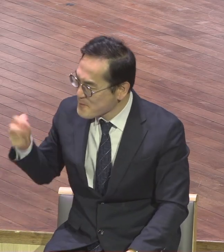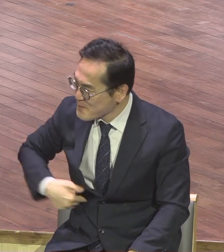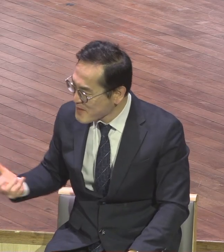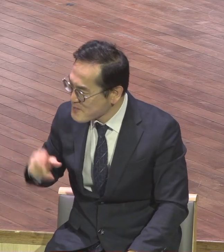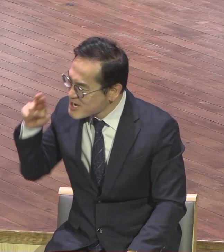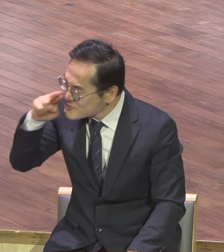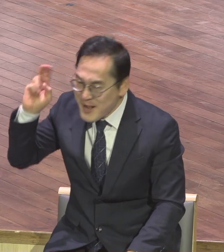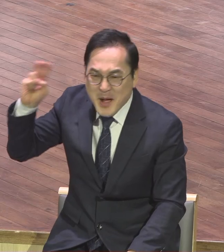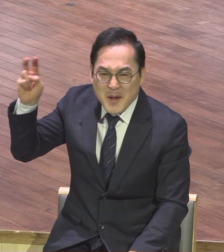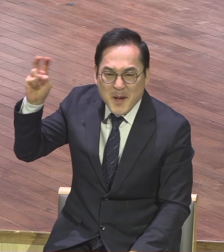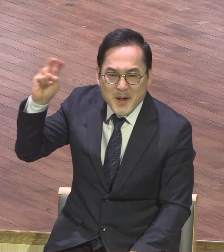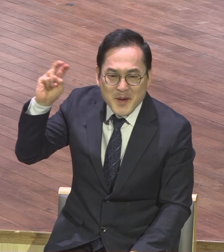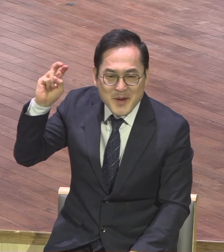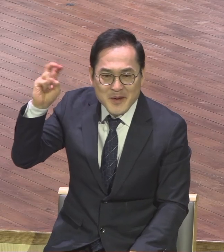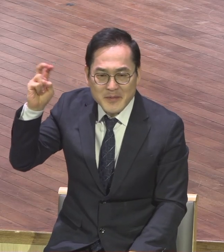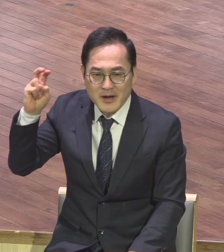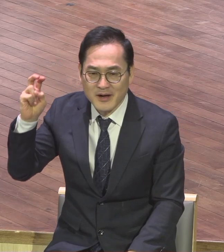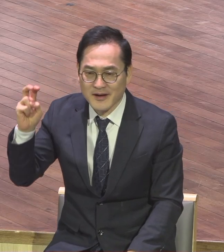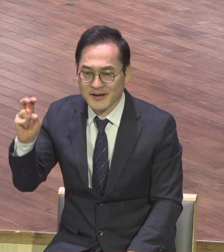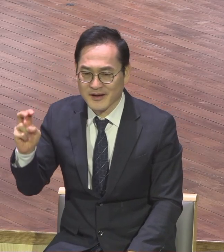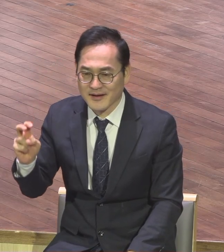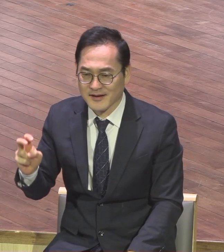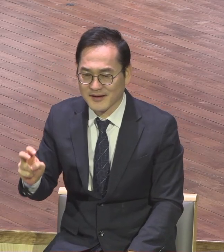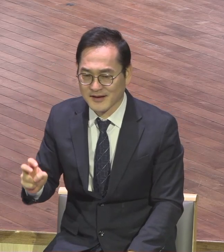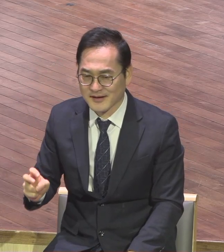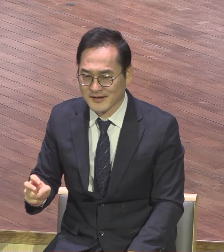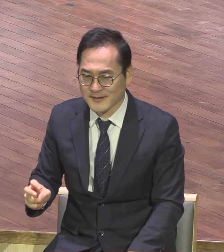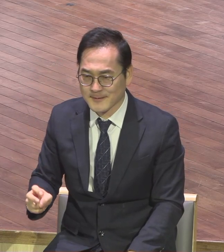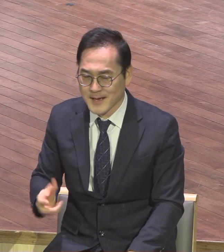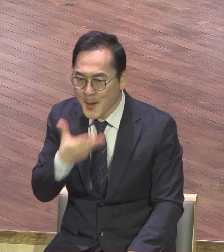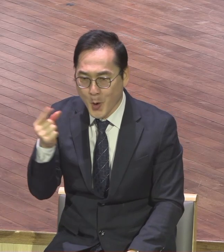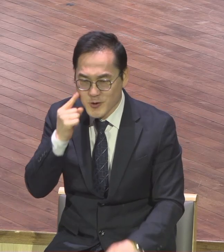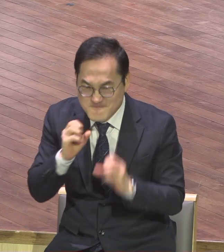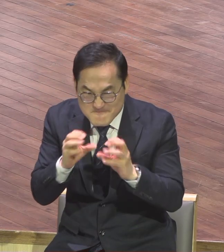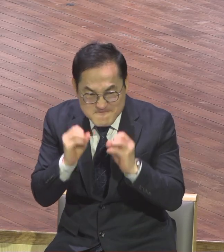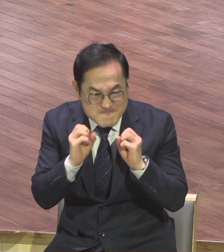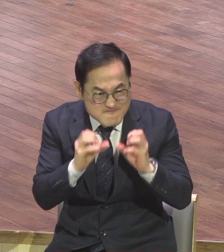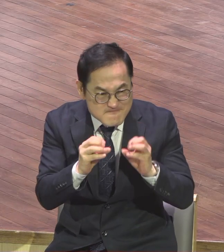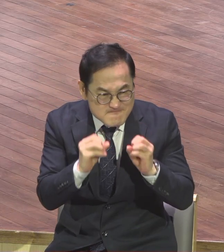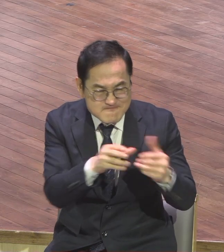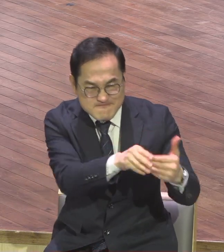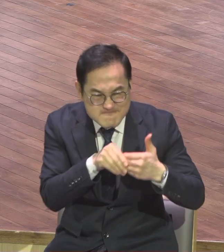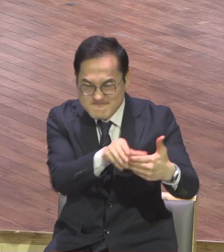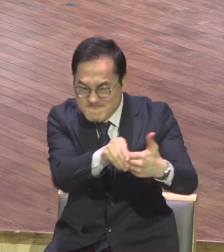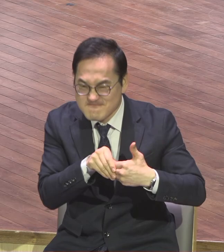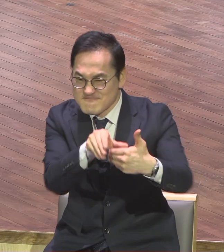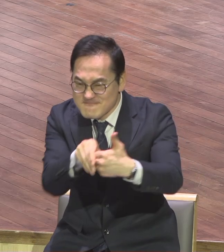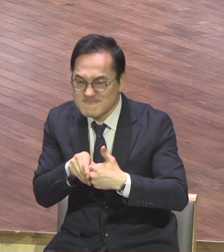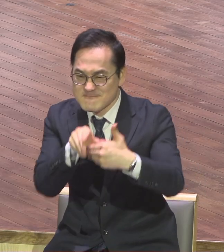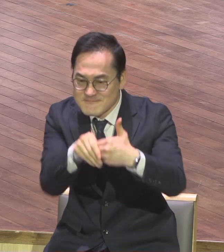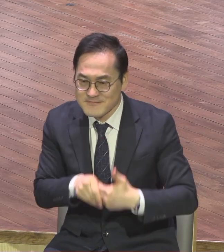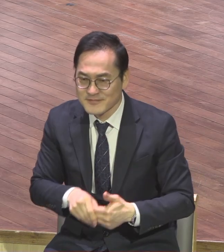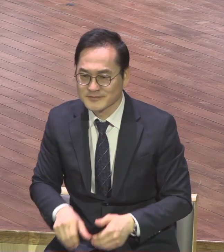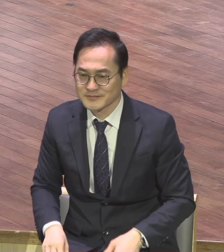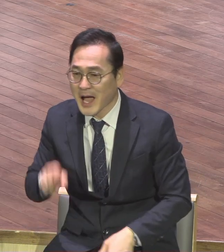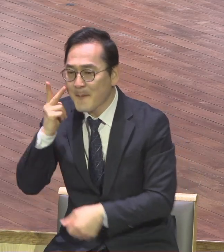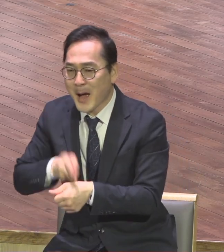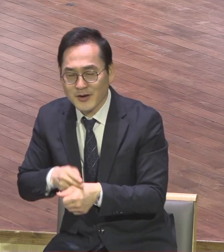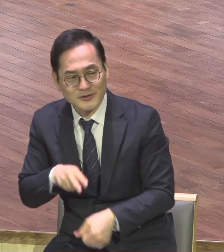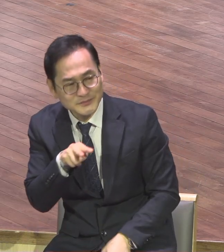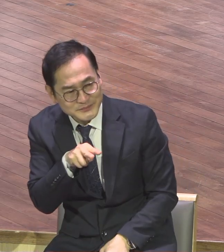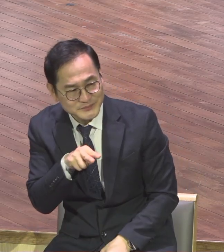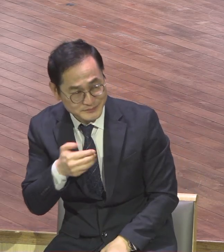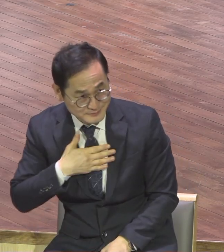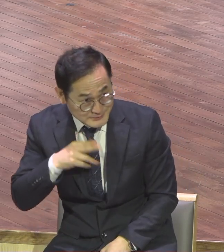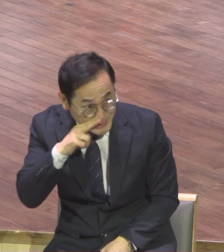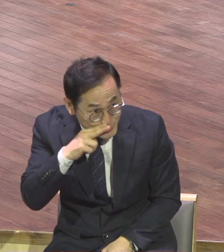시기와 질투로 그랬어요. 시기와 질투로 열심히 복음을 전거했습니다. 이 모습을 본 바울이